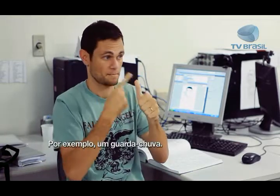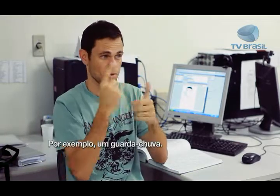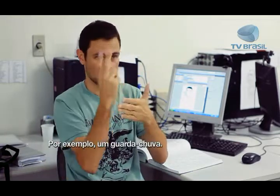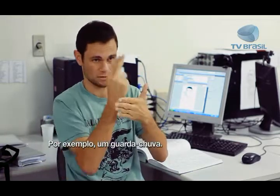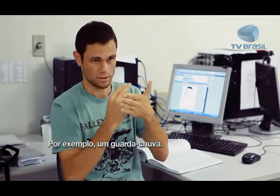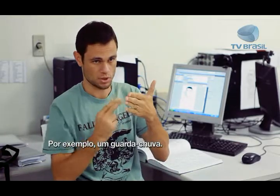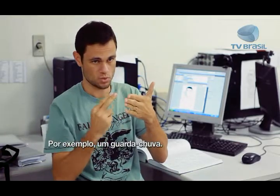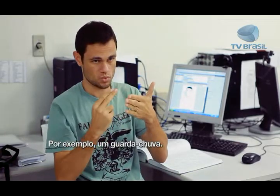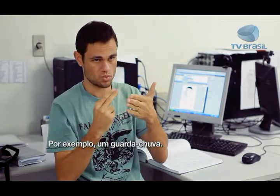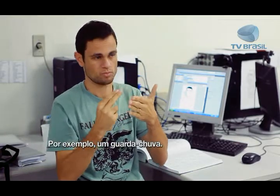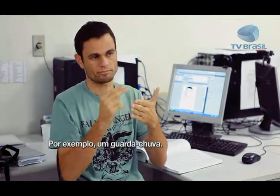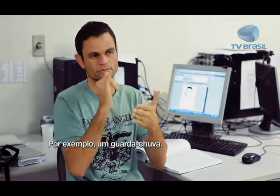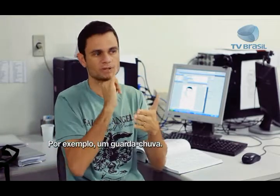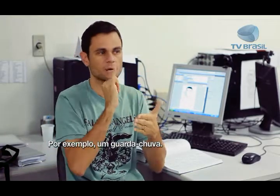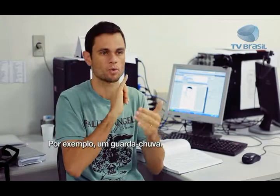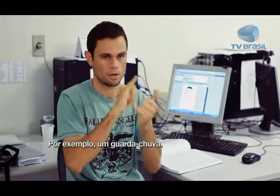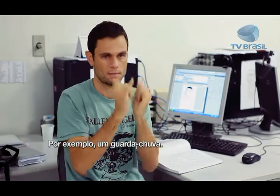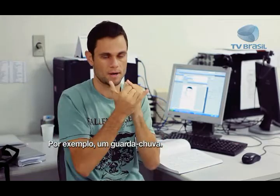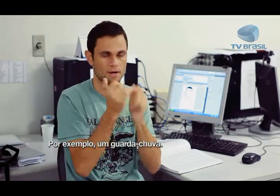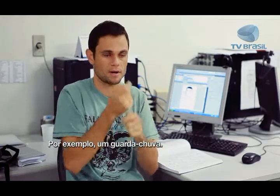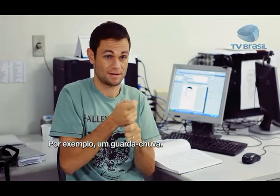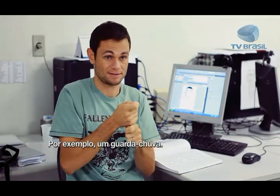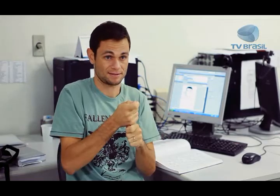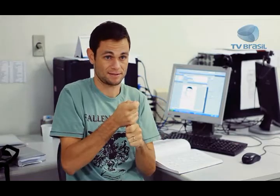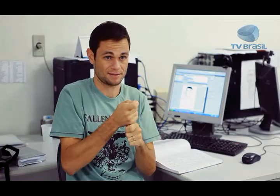Por exemplo, um guarda-chuva.